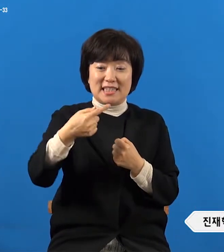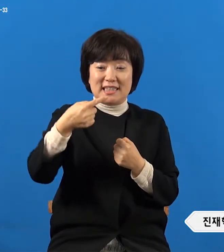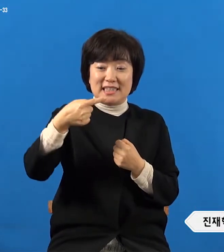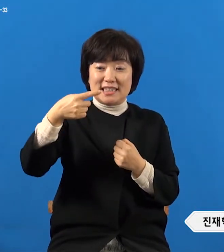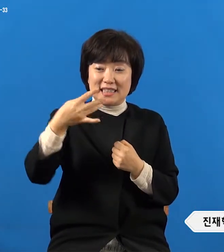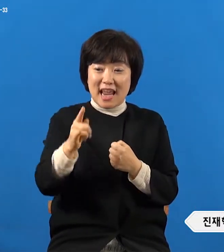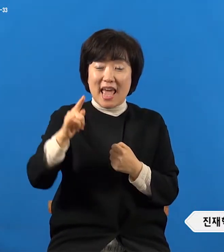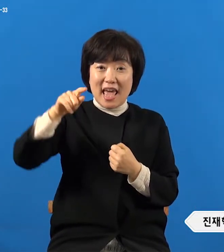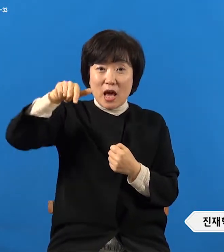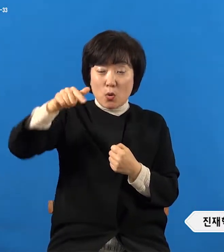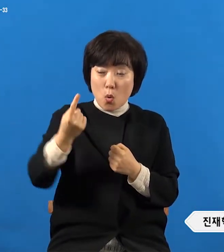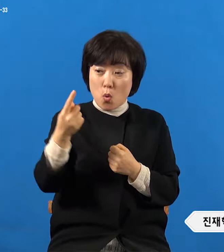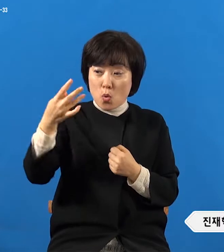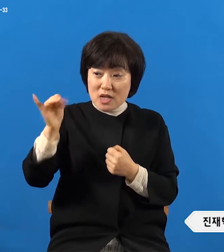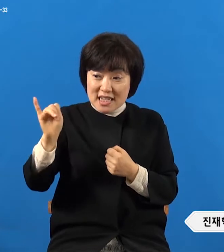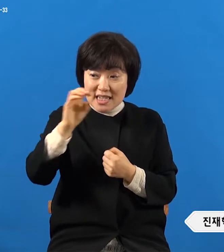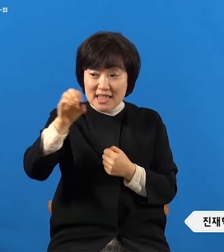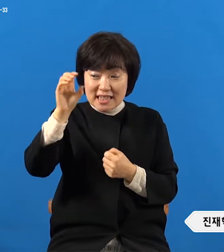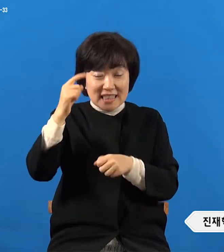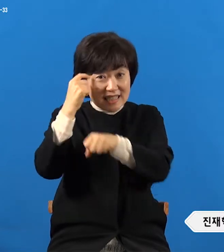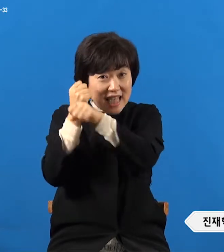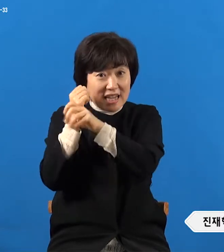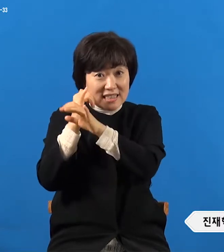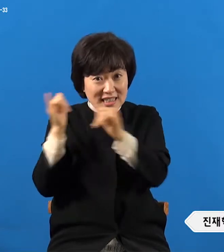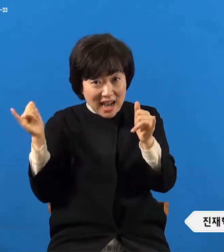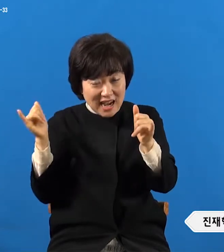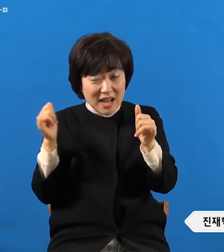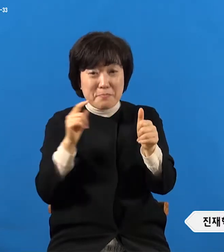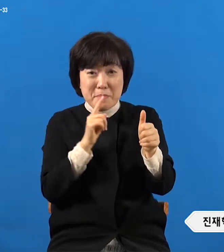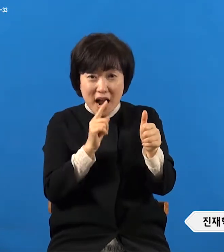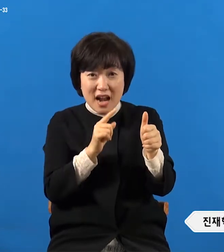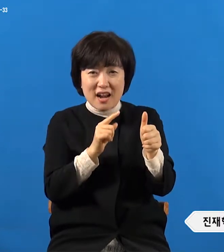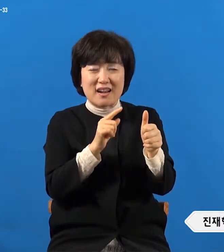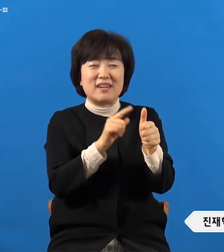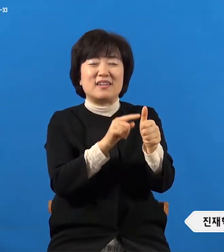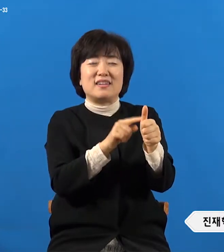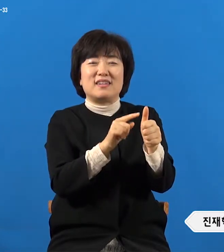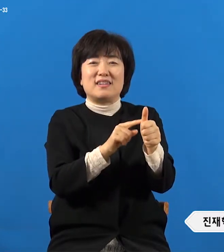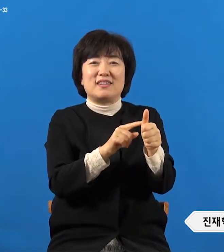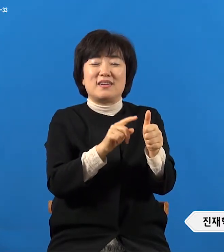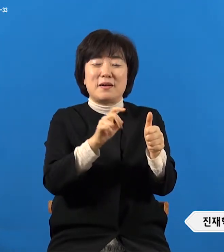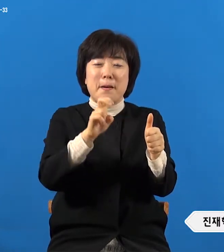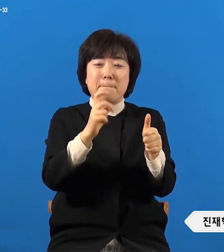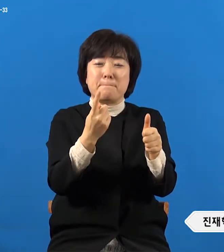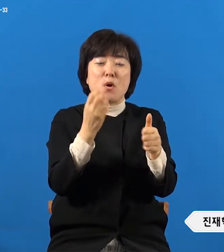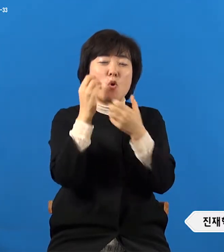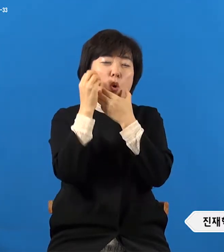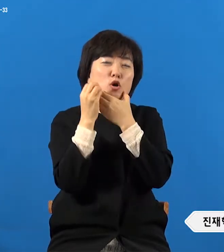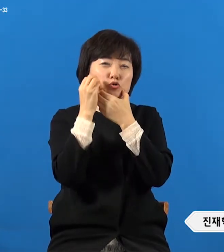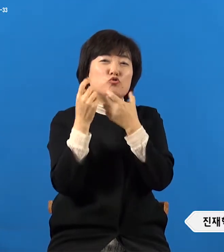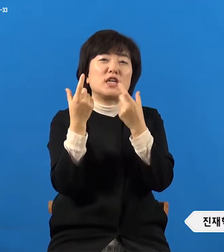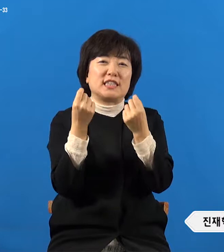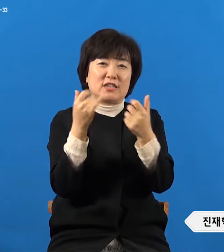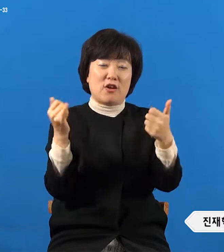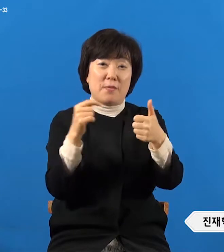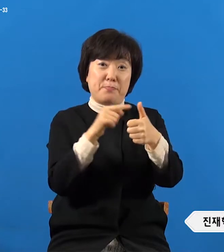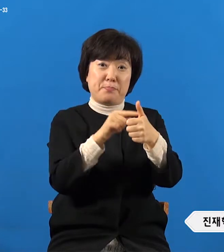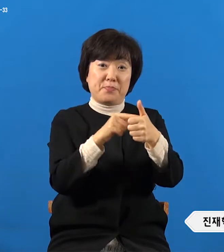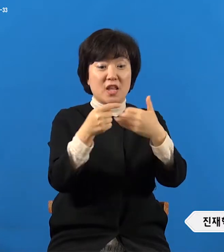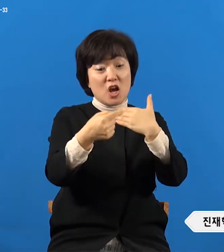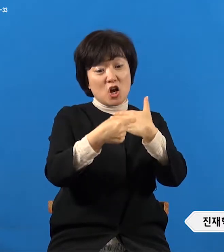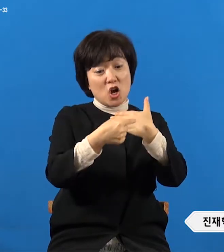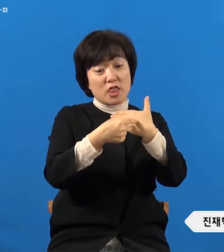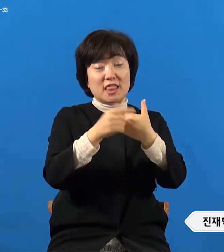이 그리스도인의 이중적인 모습을 서커스 멍키처럼 이렇게 표현합니다. 그리스도인들은